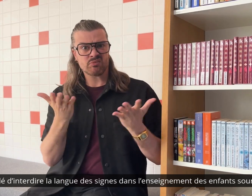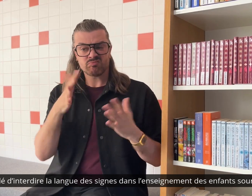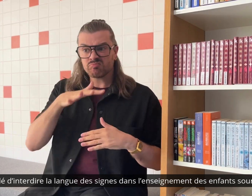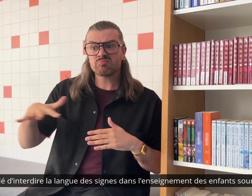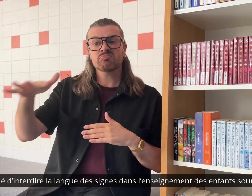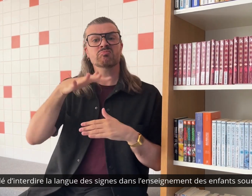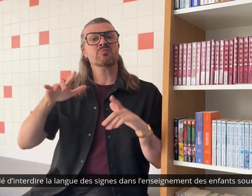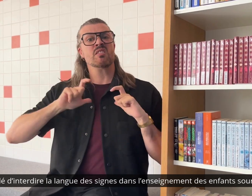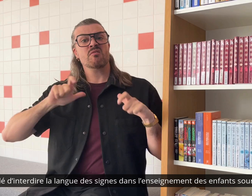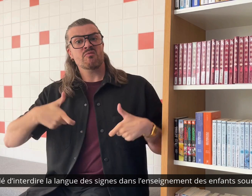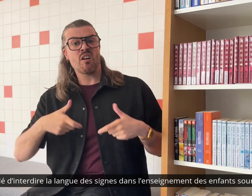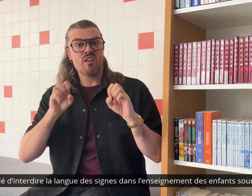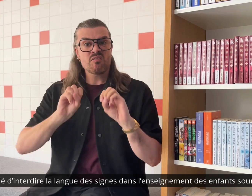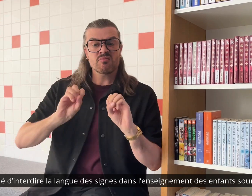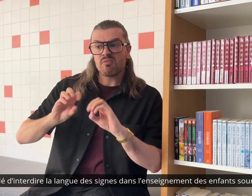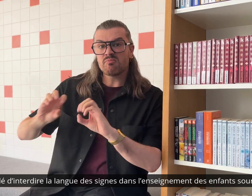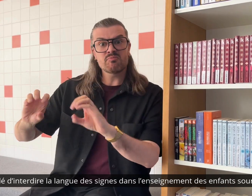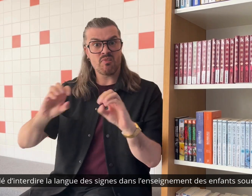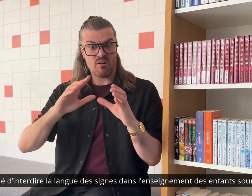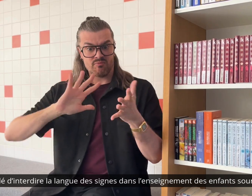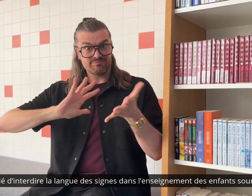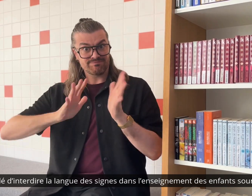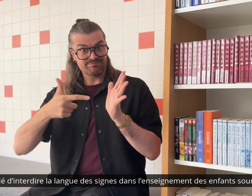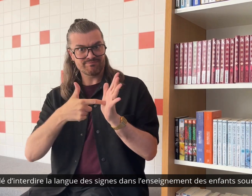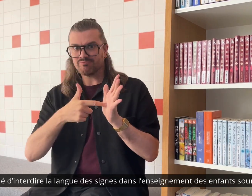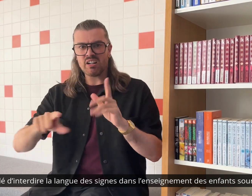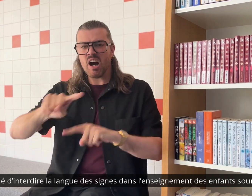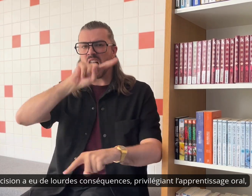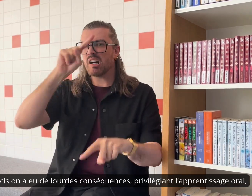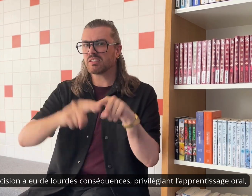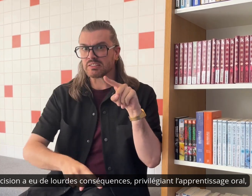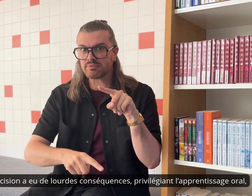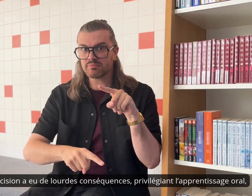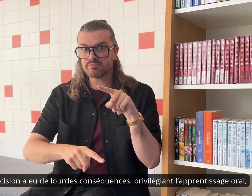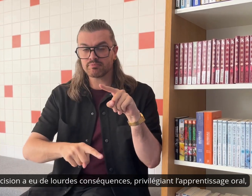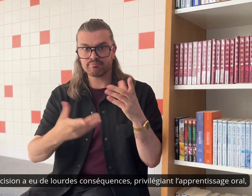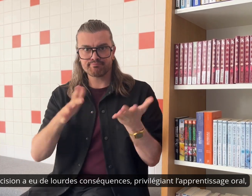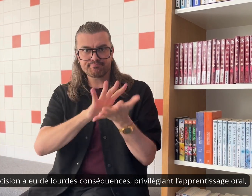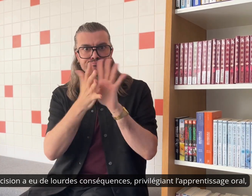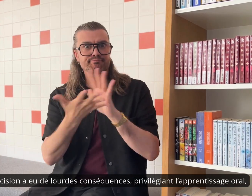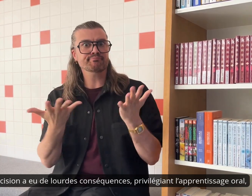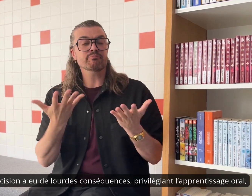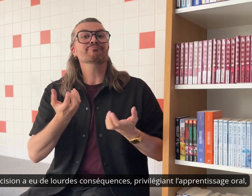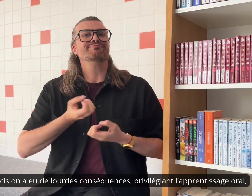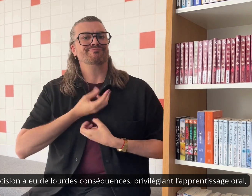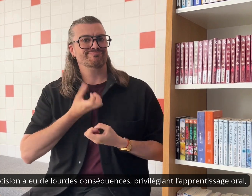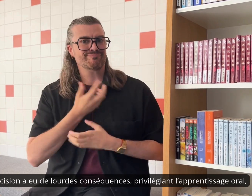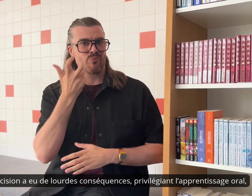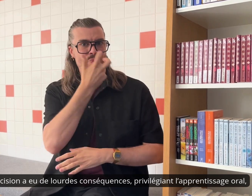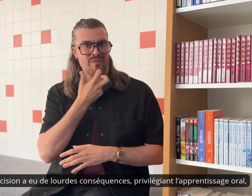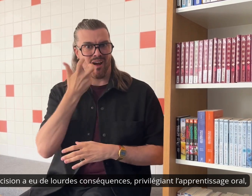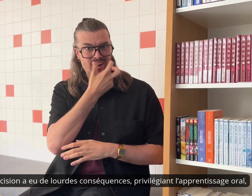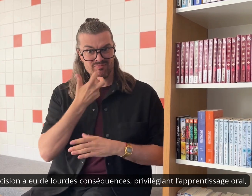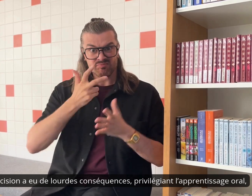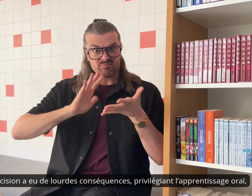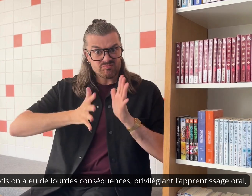où il fut décidé d'interdire la langue des signes dans l'enseignement des enfants sourds. Cette décision a eu de lourdes conséquences,